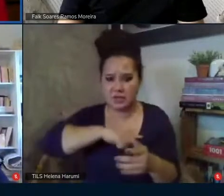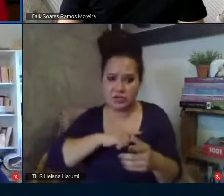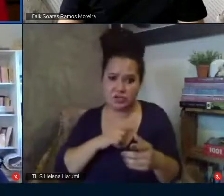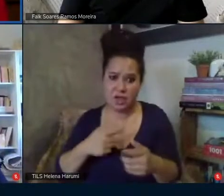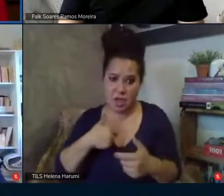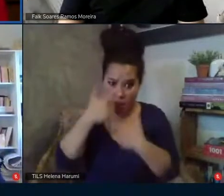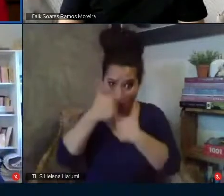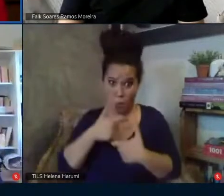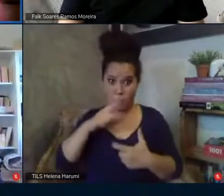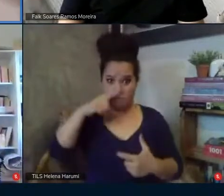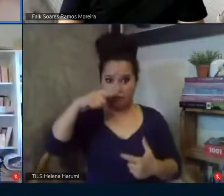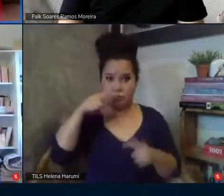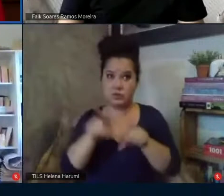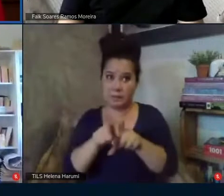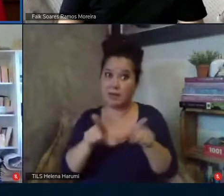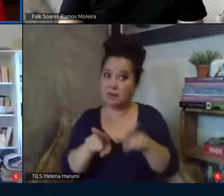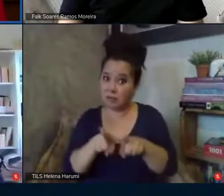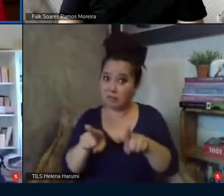tenho coisa,